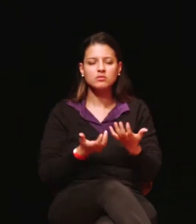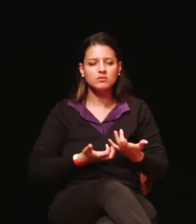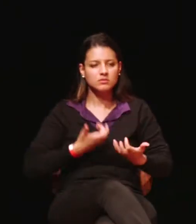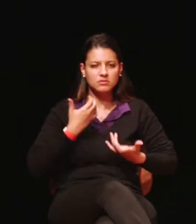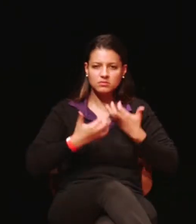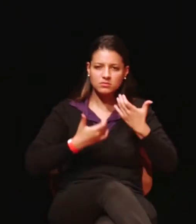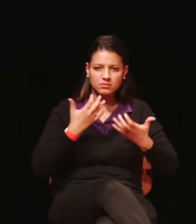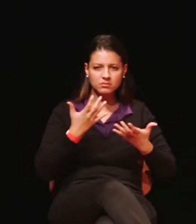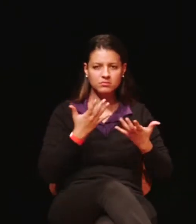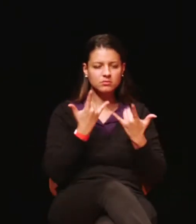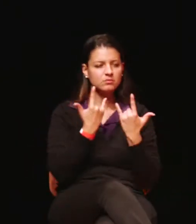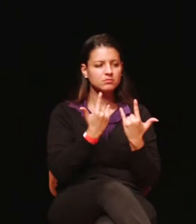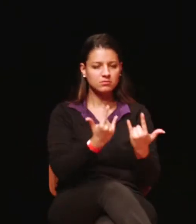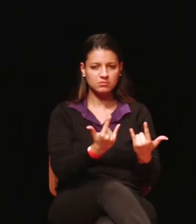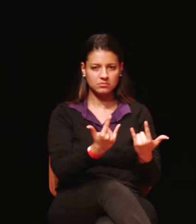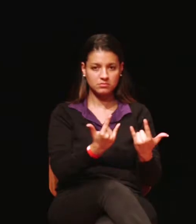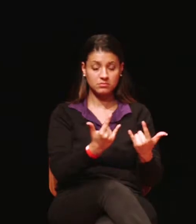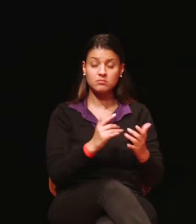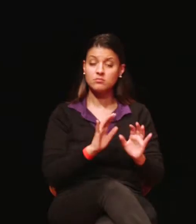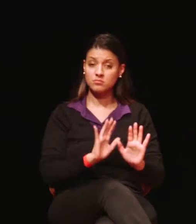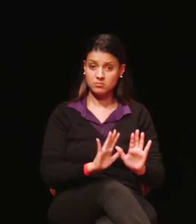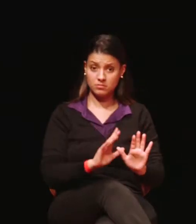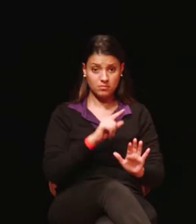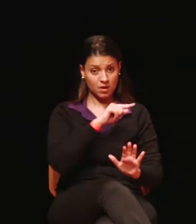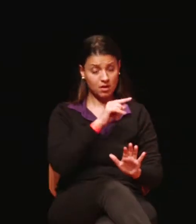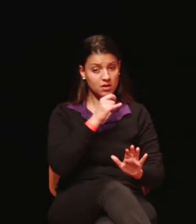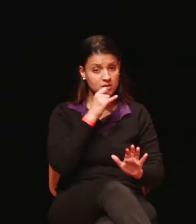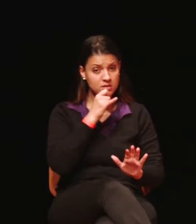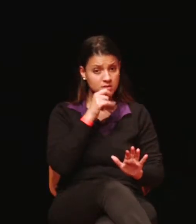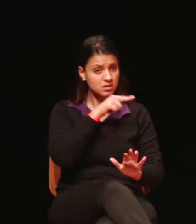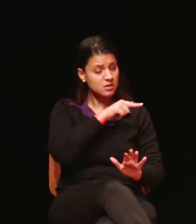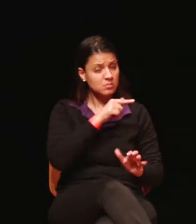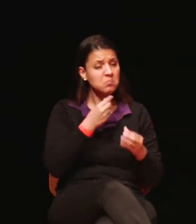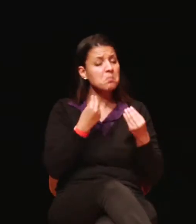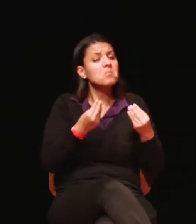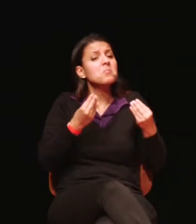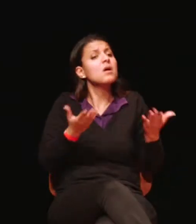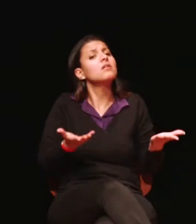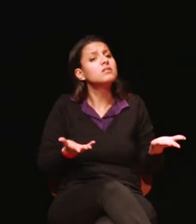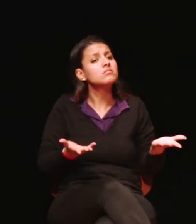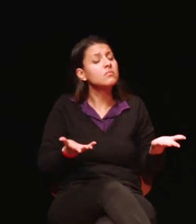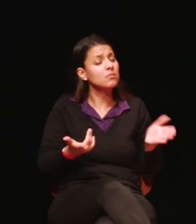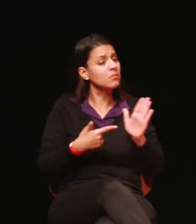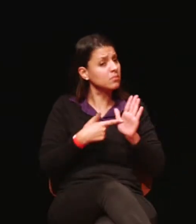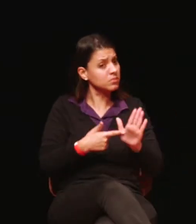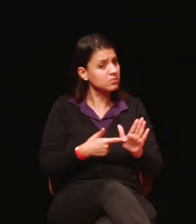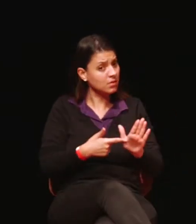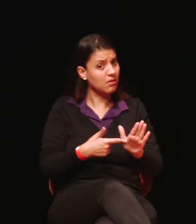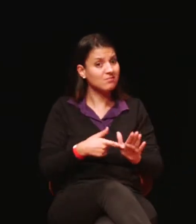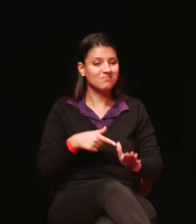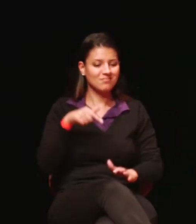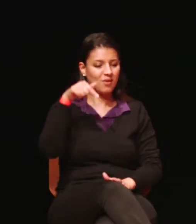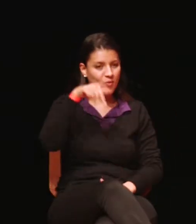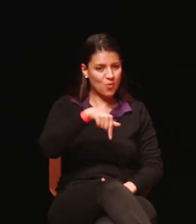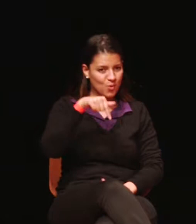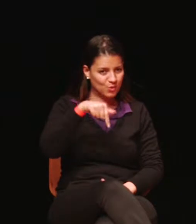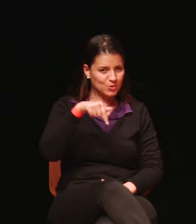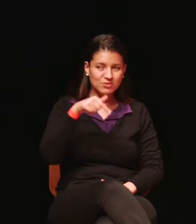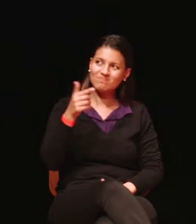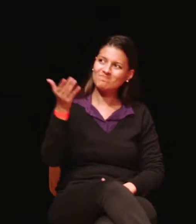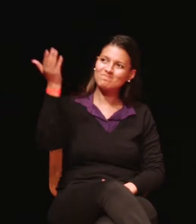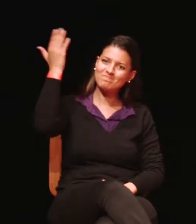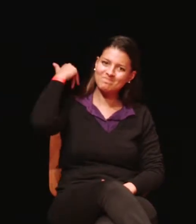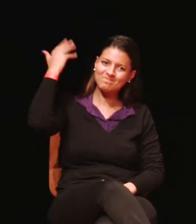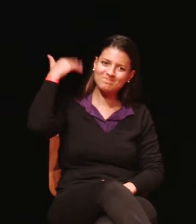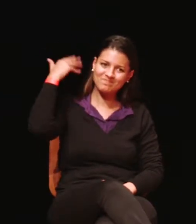sensualidade, fecha aspas. Eu trouxe esses exemplos justamente para marcar a diferença entre a nossa época e essa época